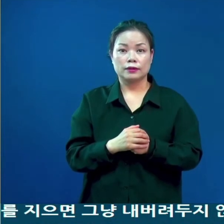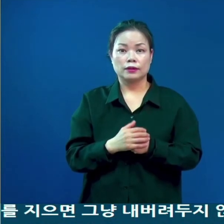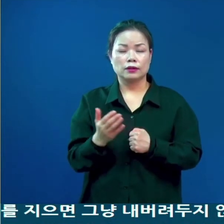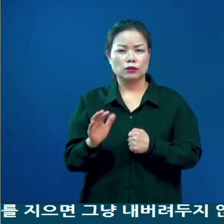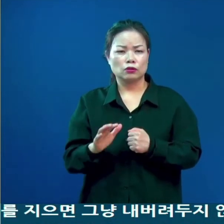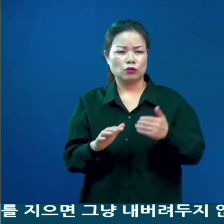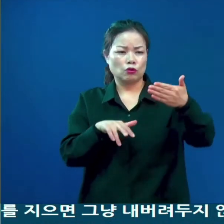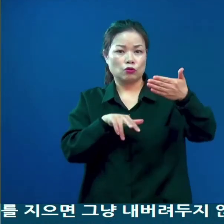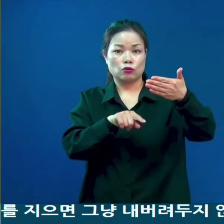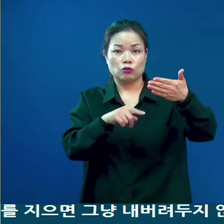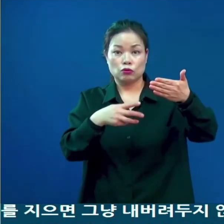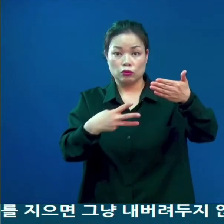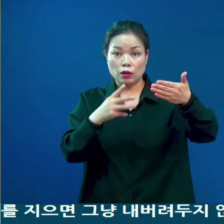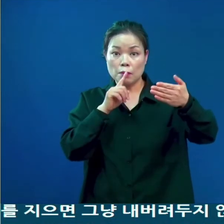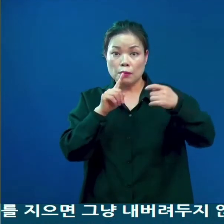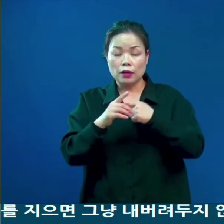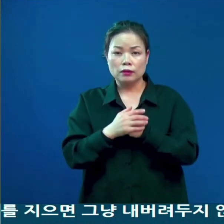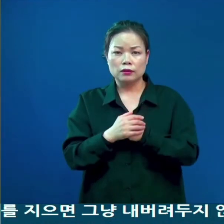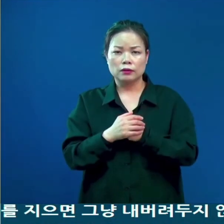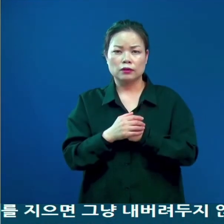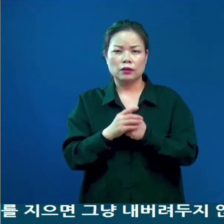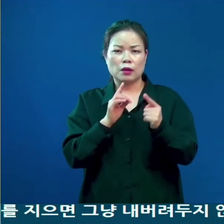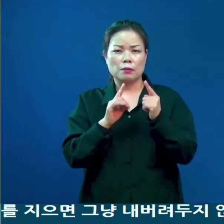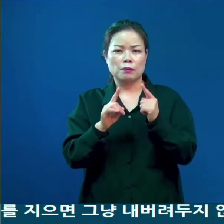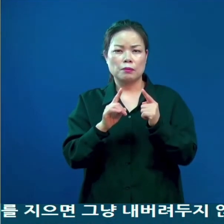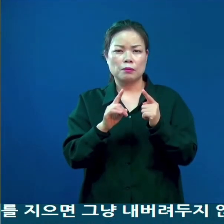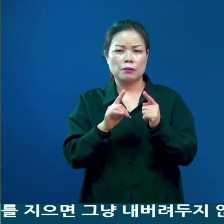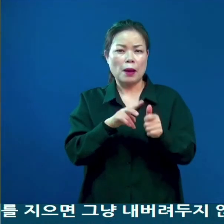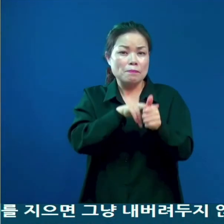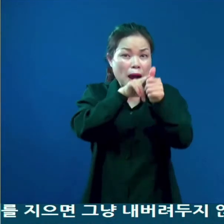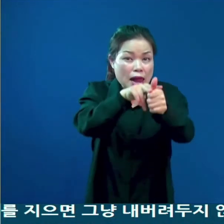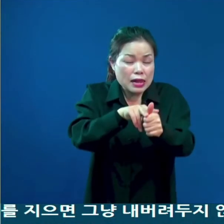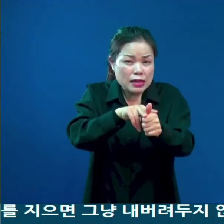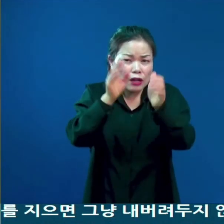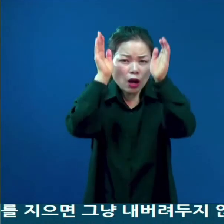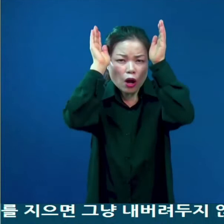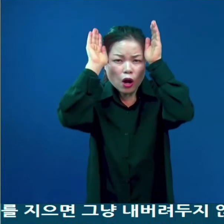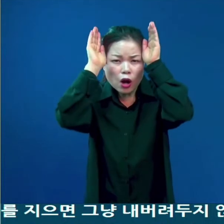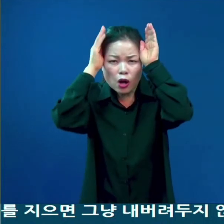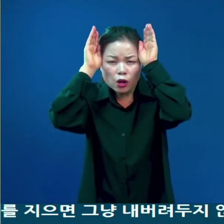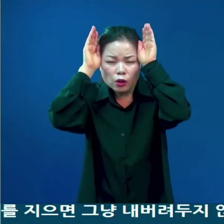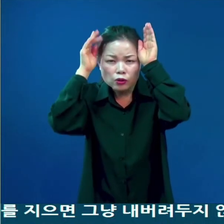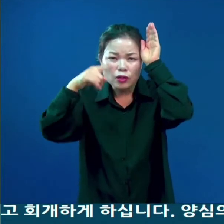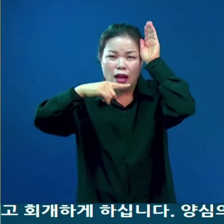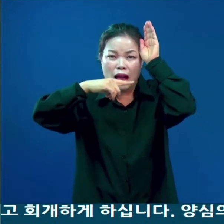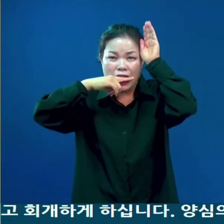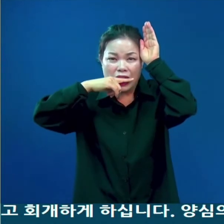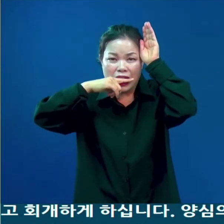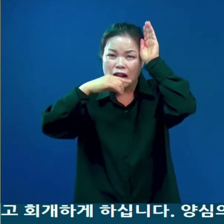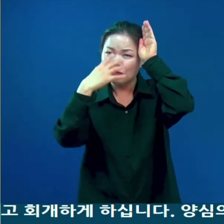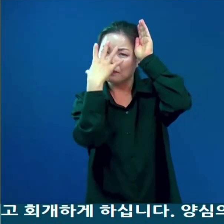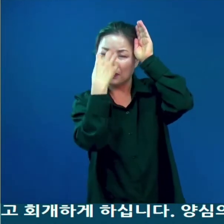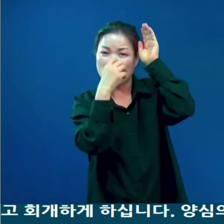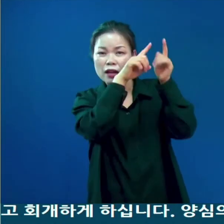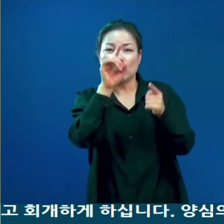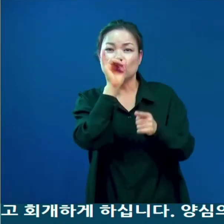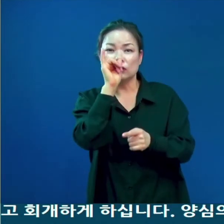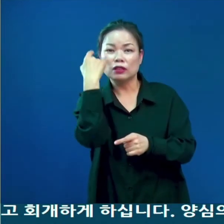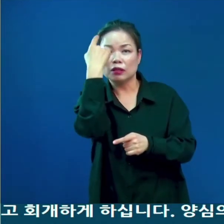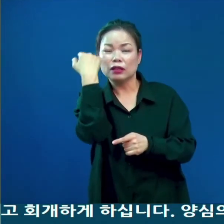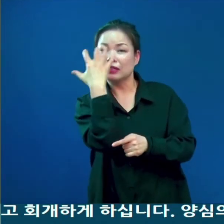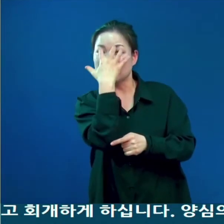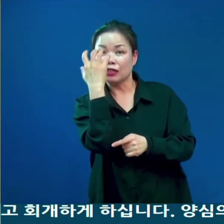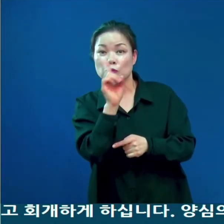그런데 9절 말씀에 말과 노새에게 재갈을 물리고 굴레로 단속하는 그 이유가 무엇입니까?